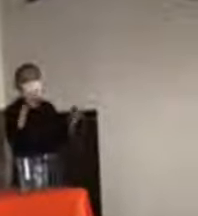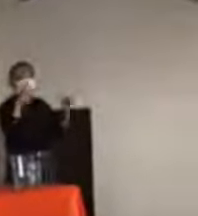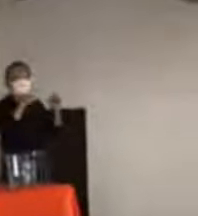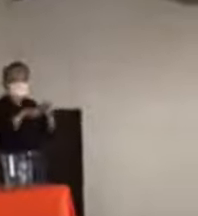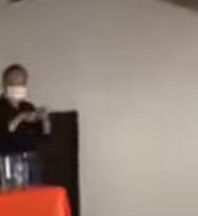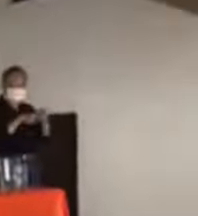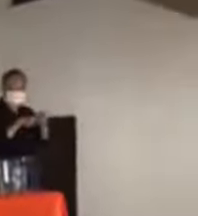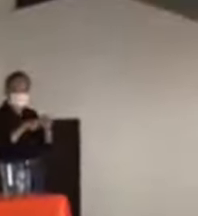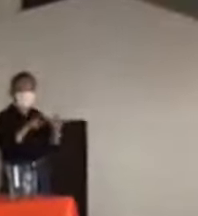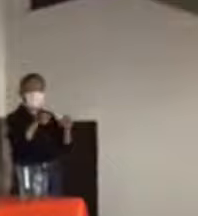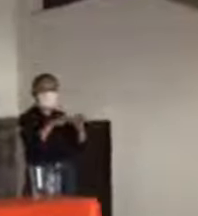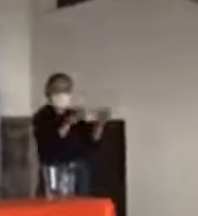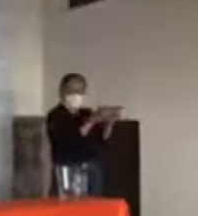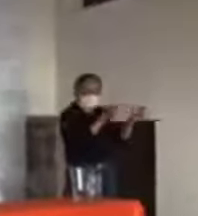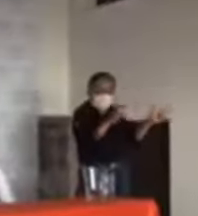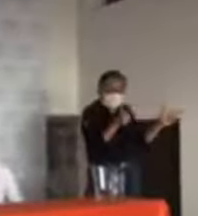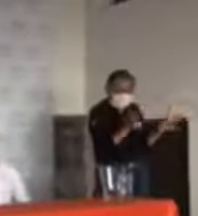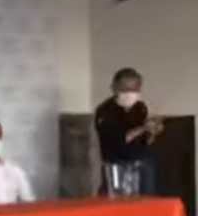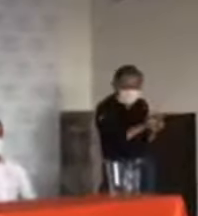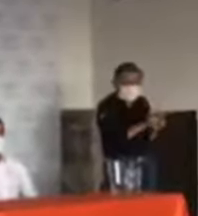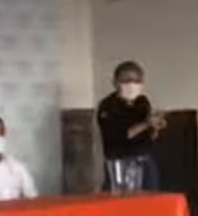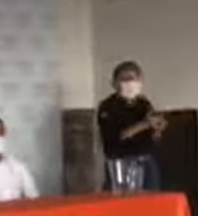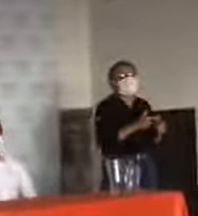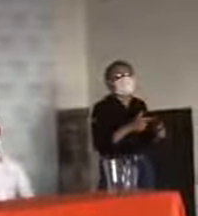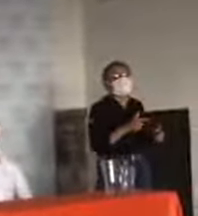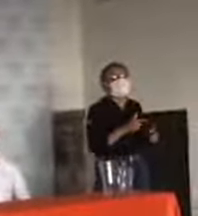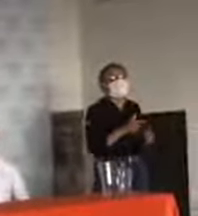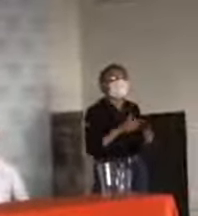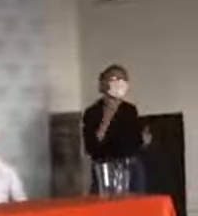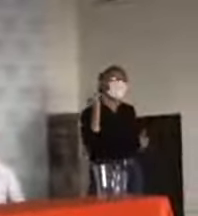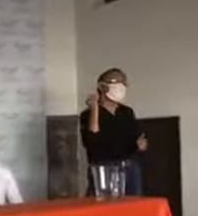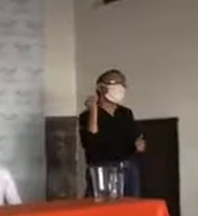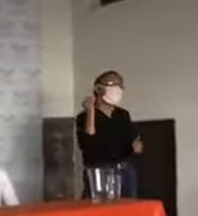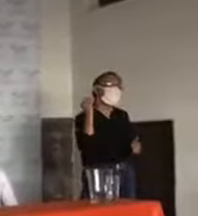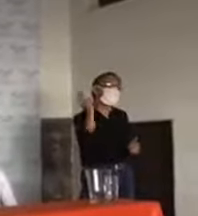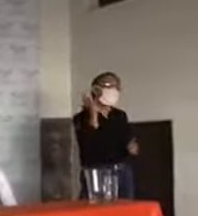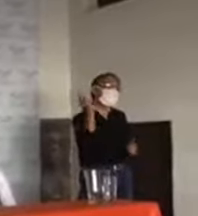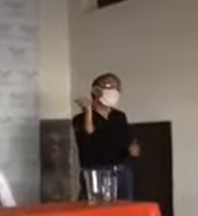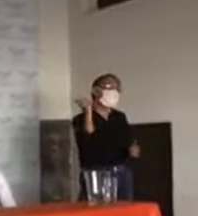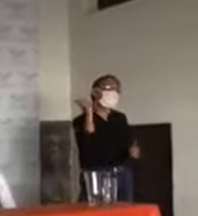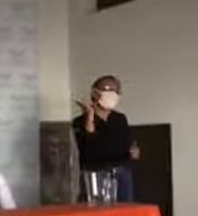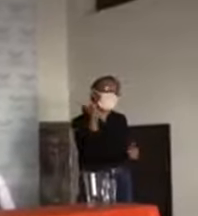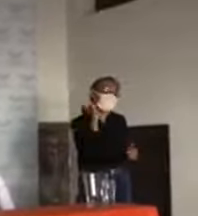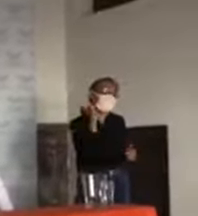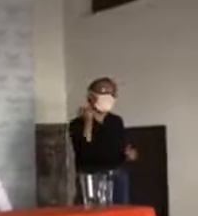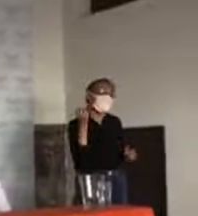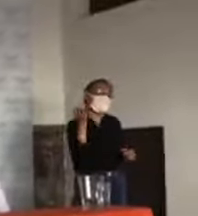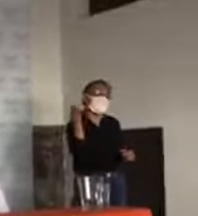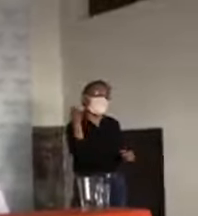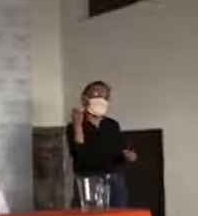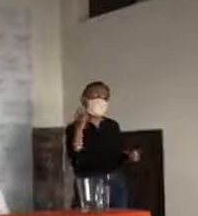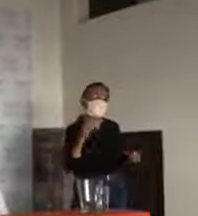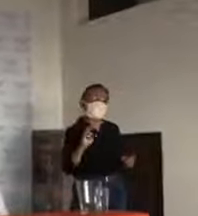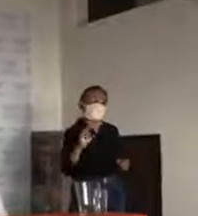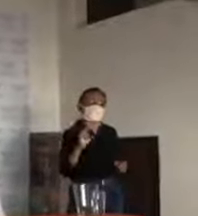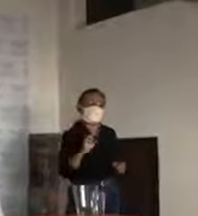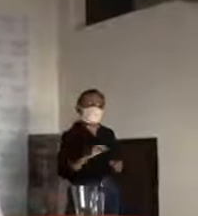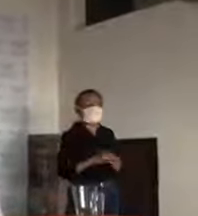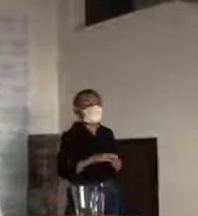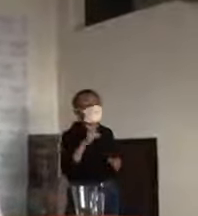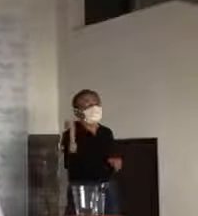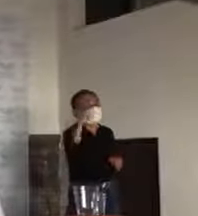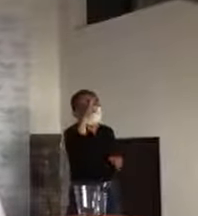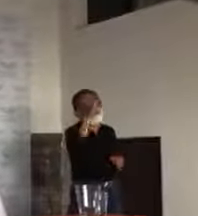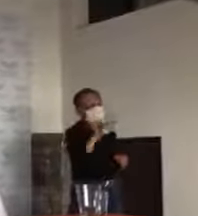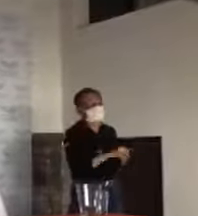Juvenil 2020, organizado por la Cámara de Diputados del Congreso de la Unión. Héctor es